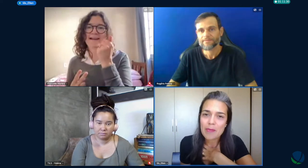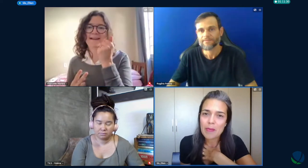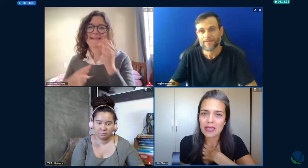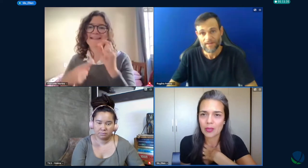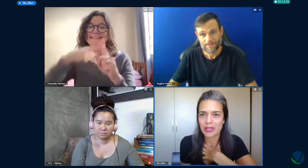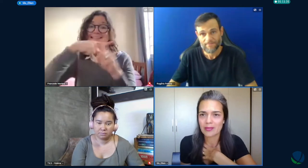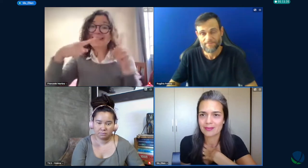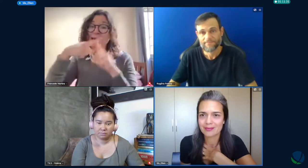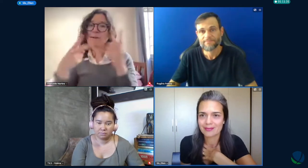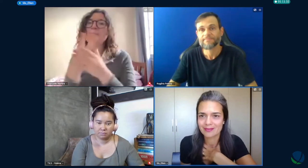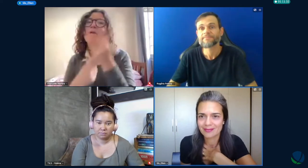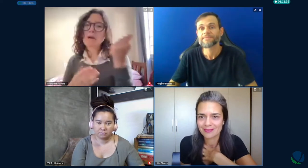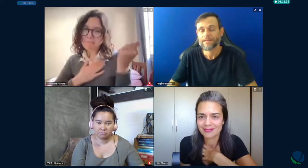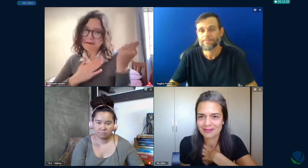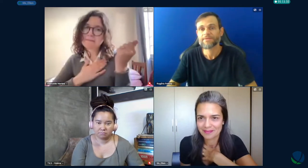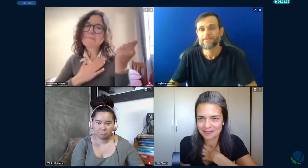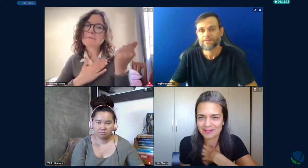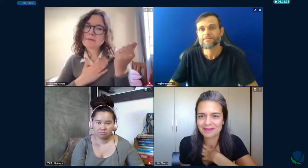é semibilíngue.